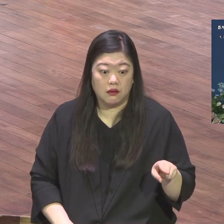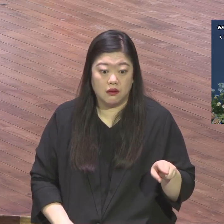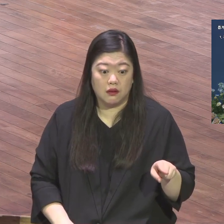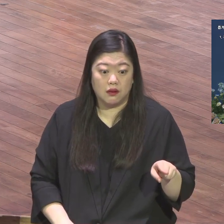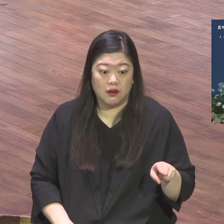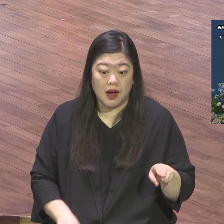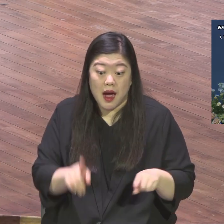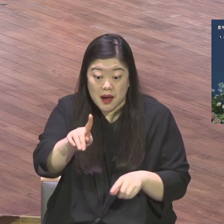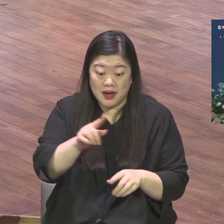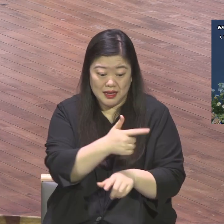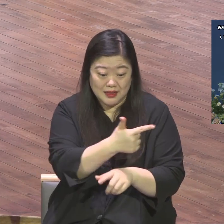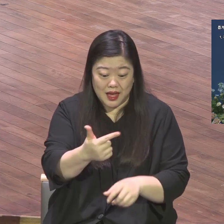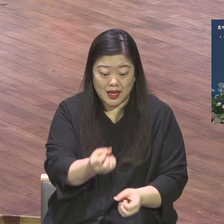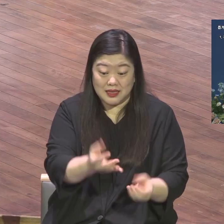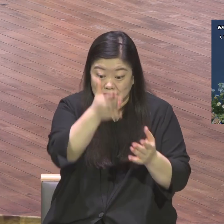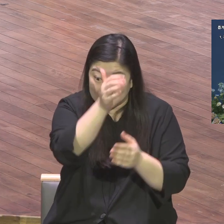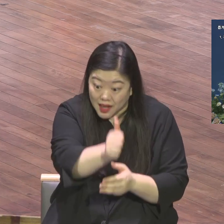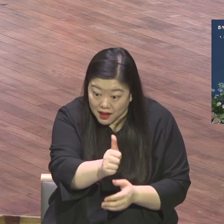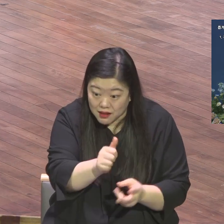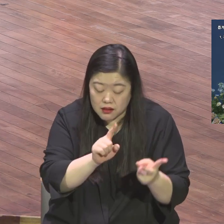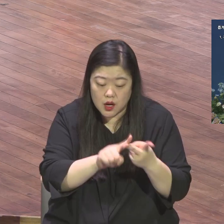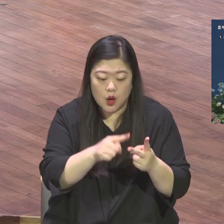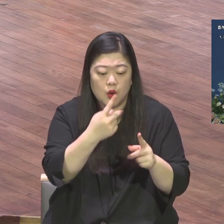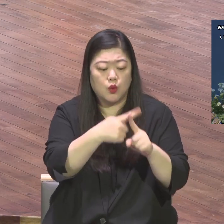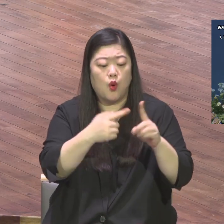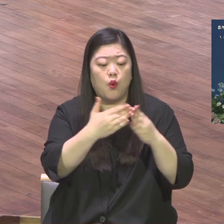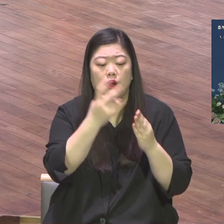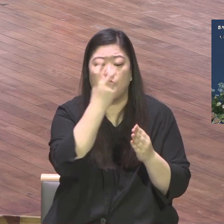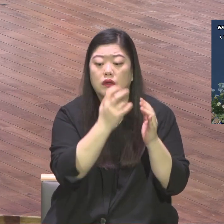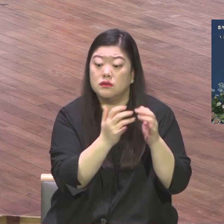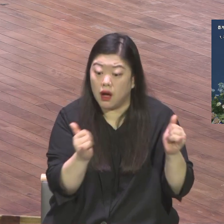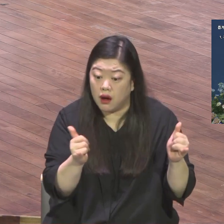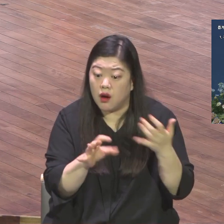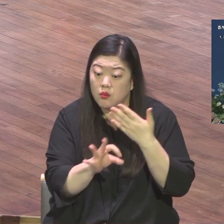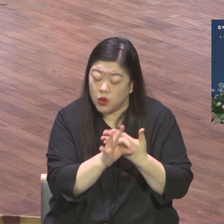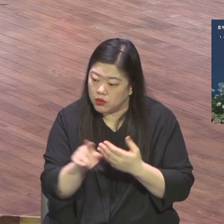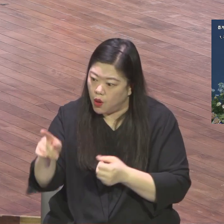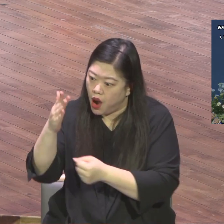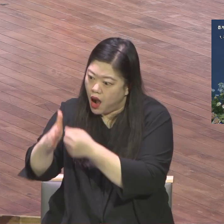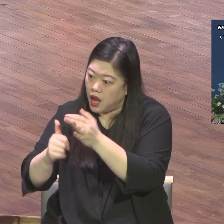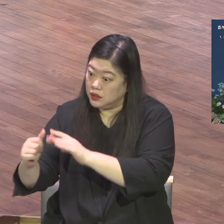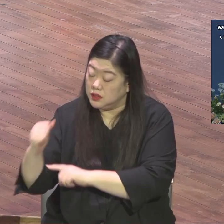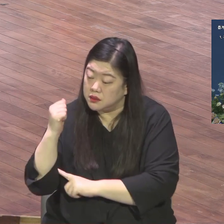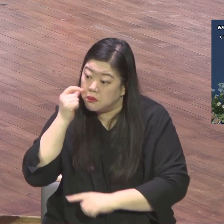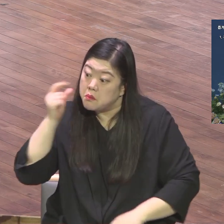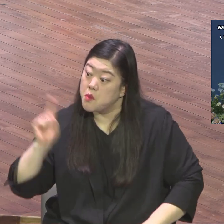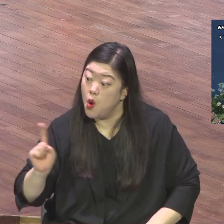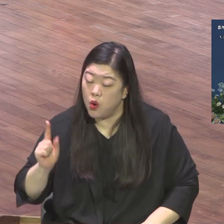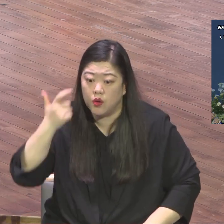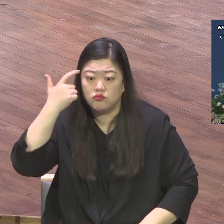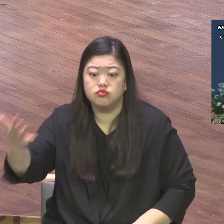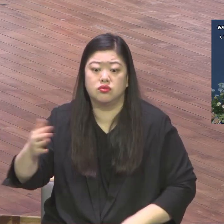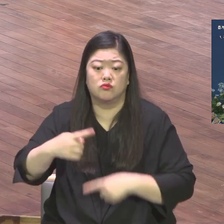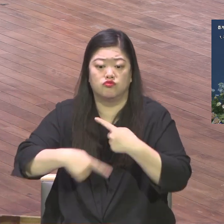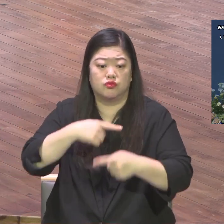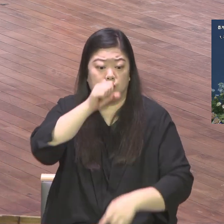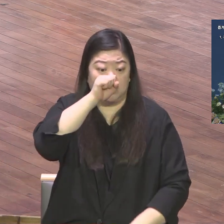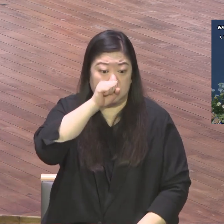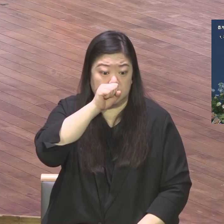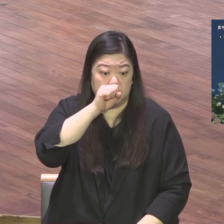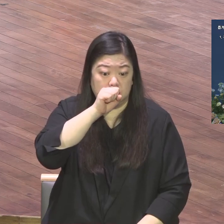신앙 양심이 1%라도 있으면 이게 정말 하나님 역사냐 봐야 되는데 전혀 없어요. 이들의 질문 의도가